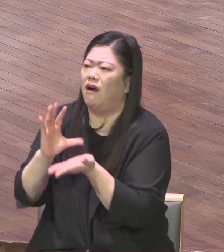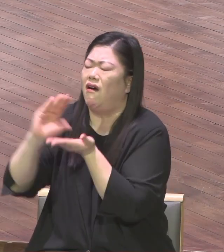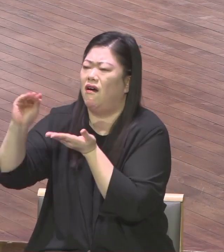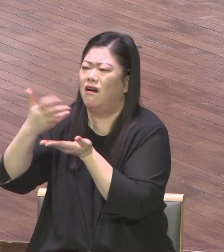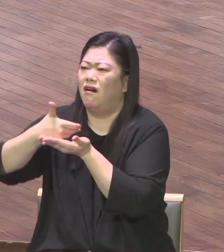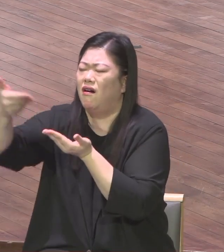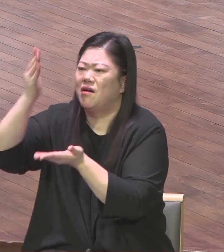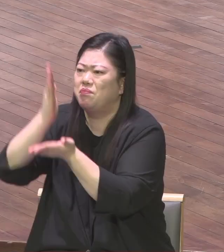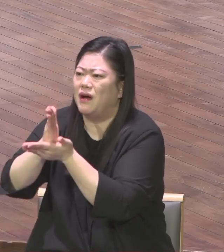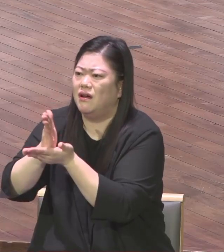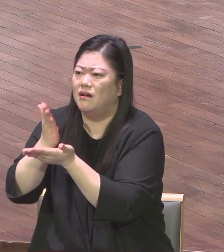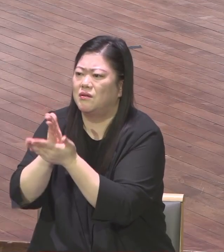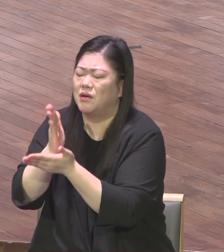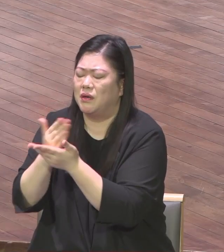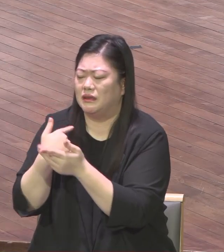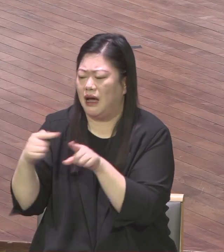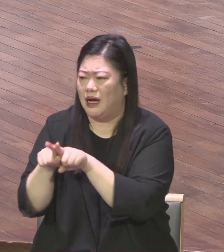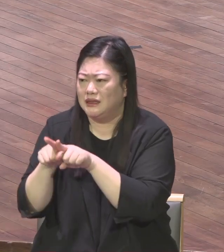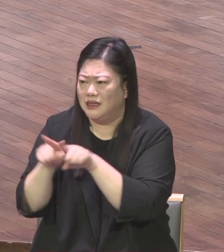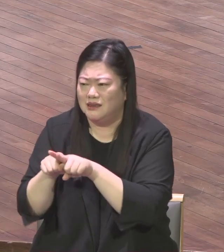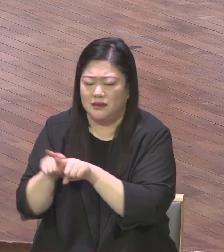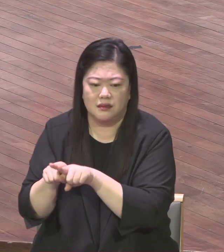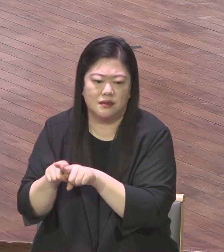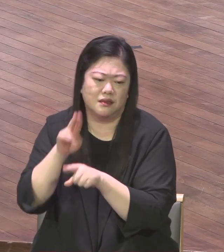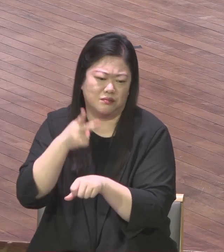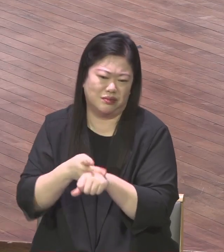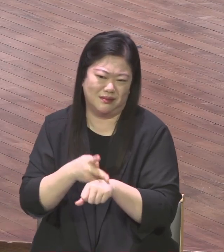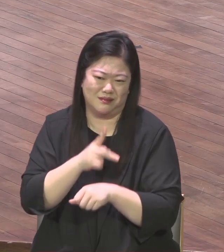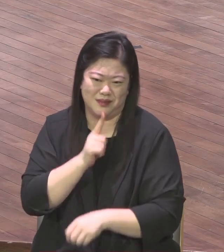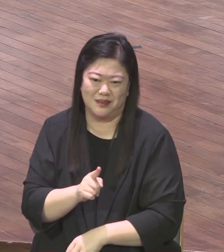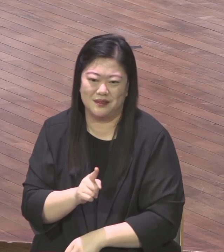때문에 그렇게 구약 때는 그렇게 하셨어요.